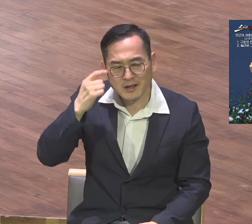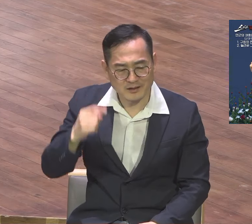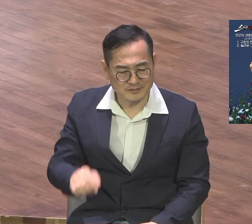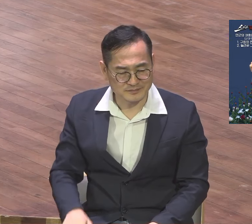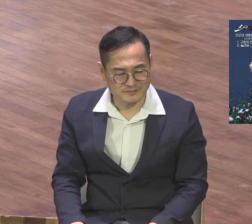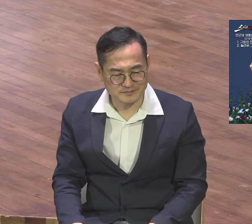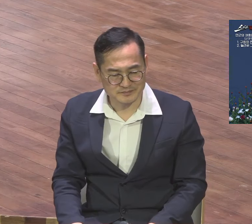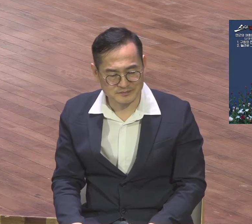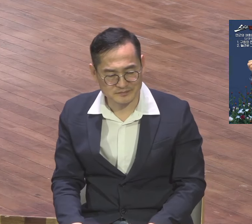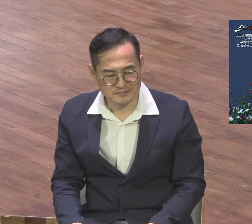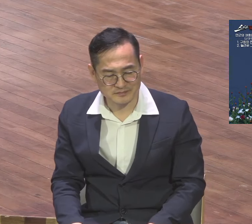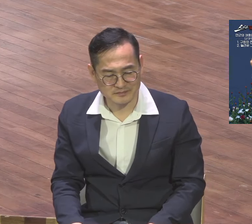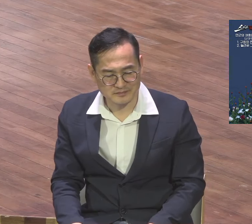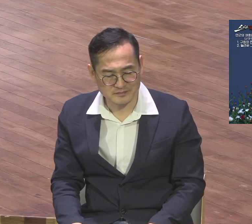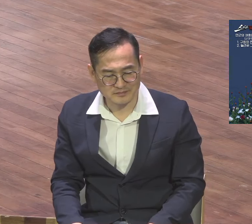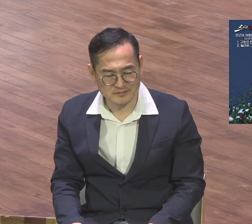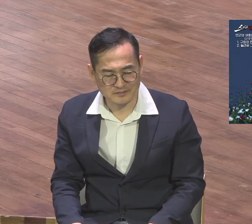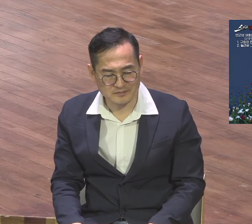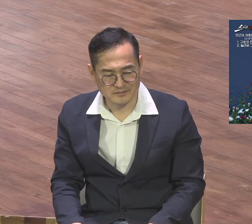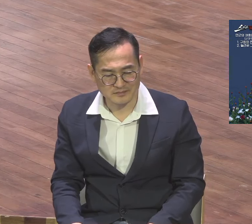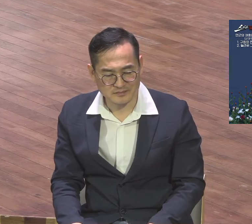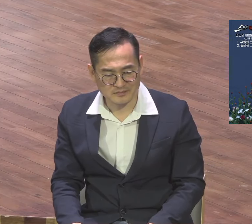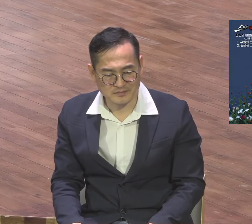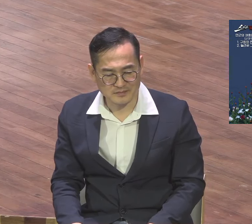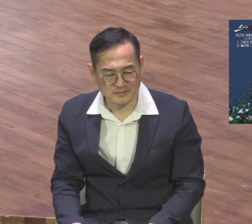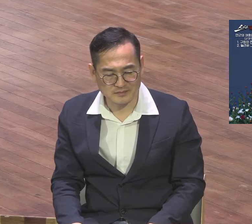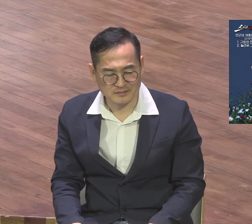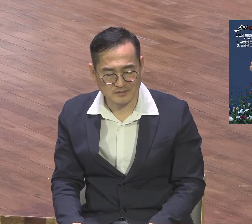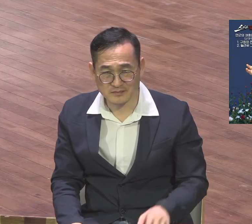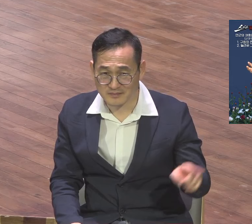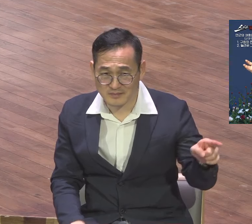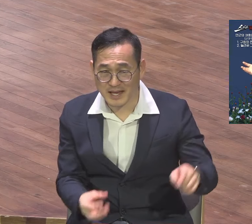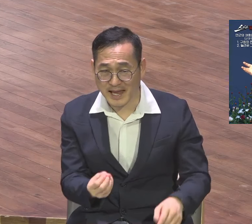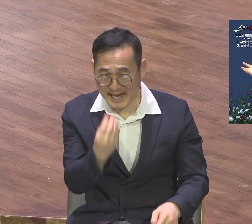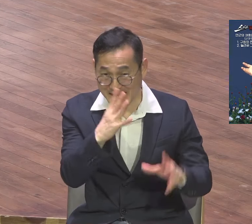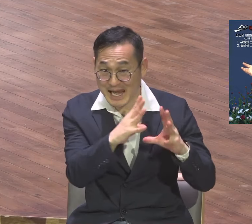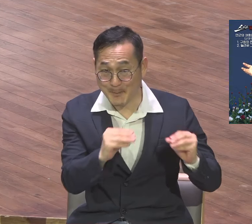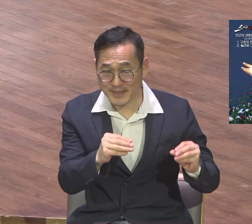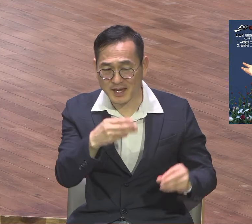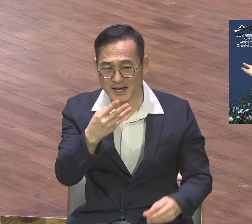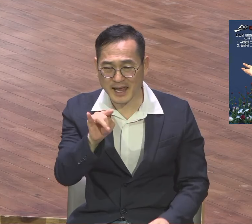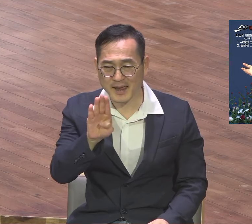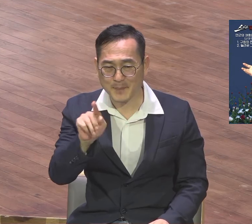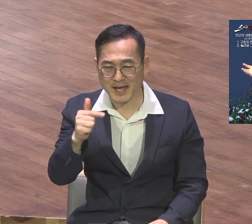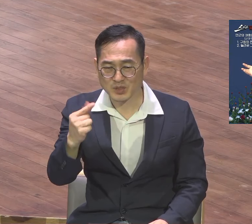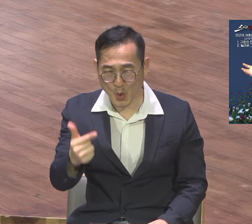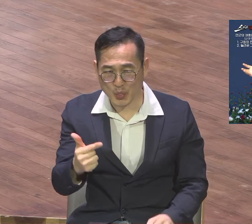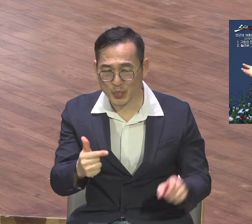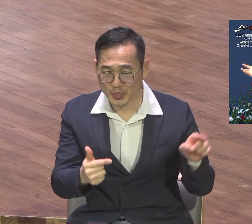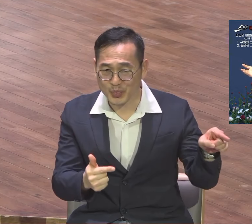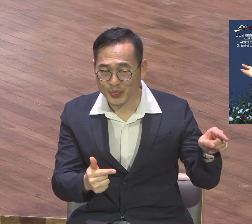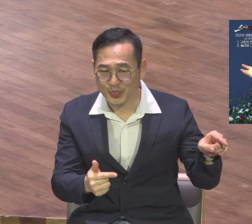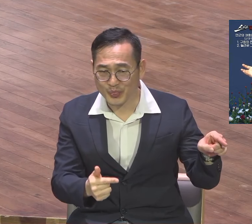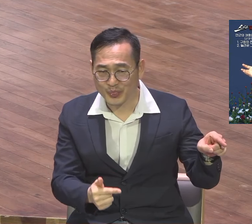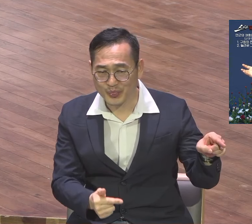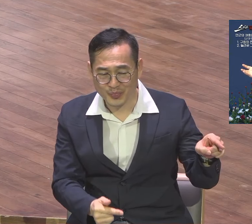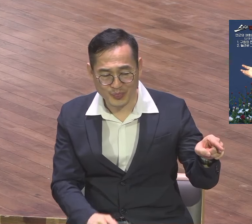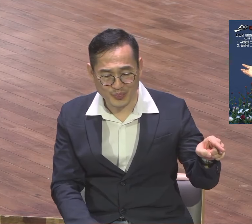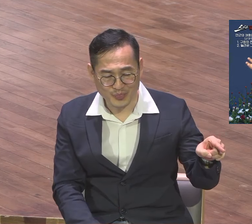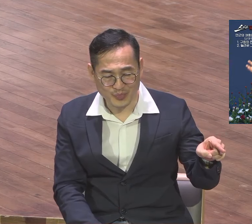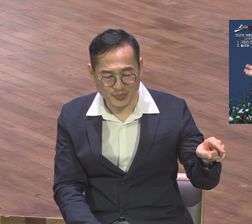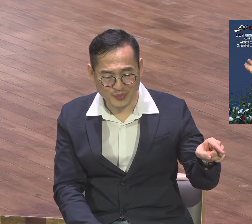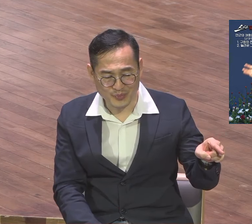뭐예요? 바빌론하고 싸우는 게 뭐예요? 지금 저 시아파 저